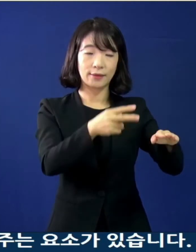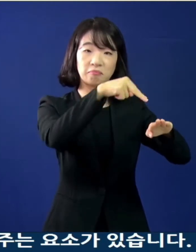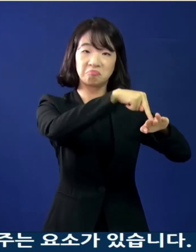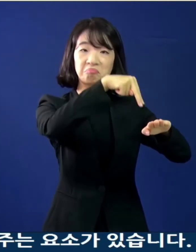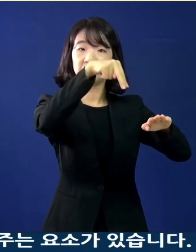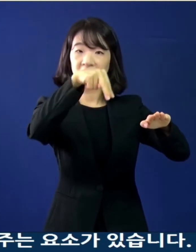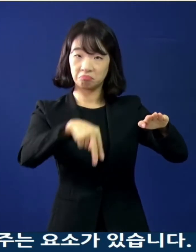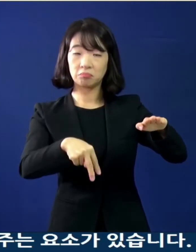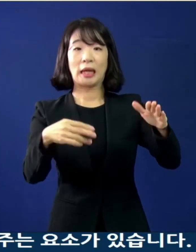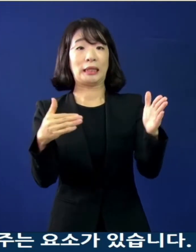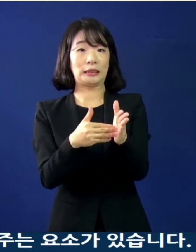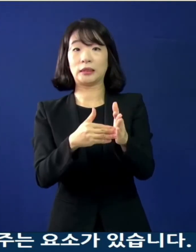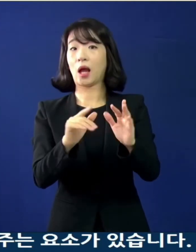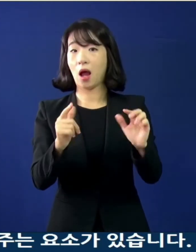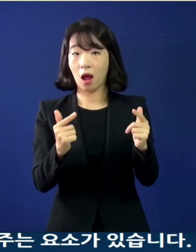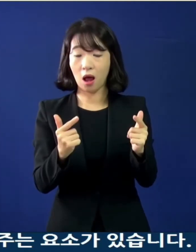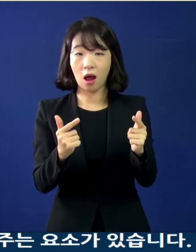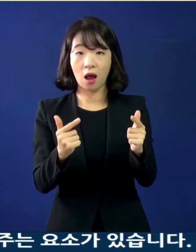있습니다.